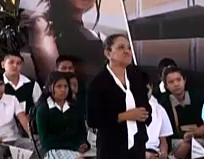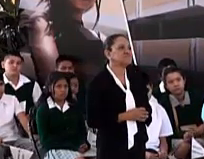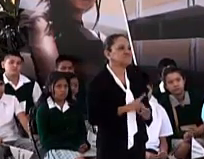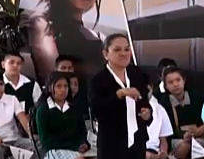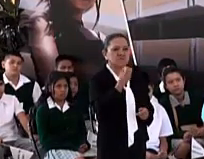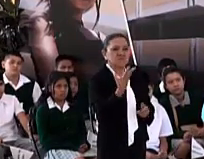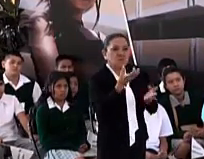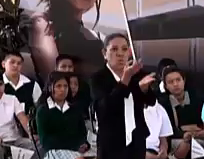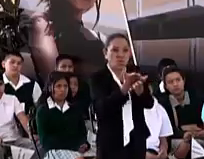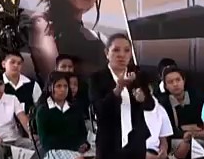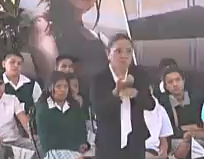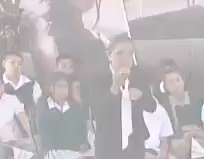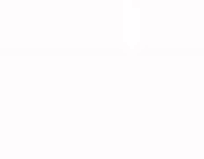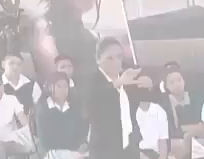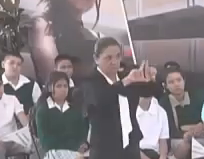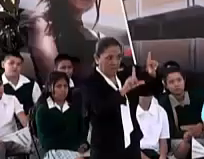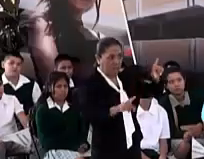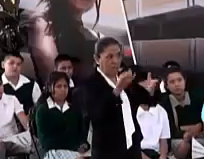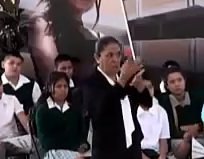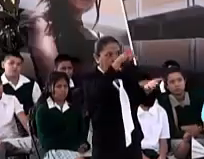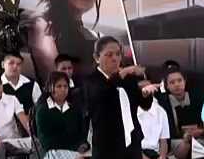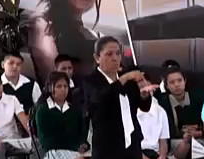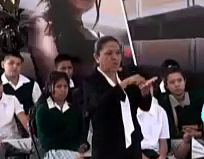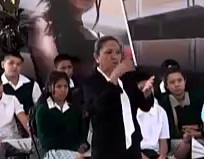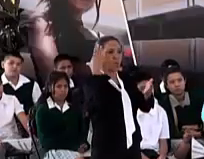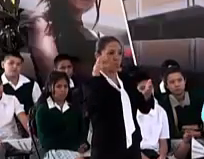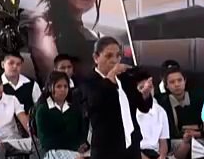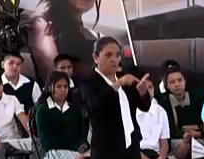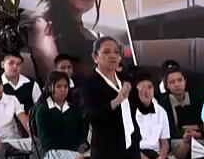Somos la única entidad del país que otorga